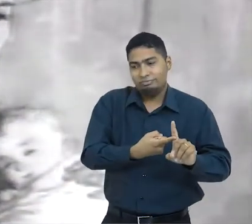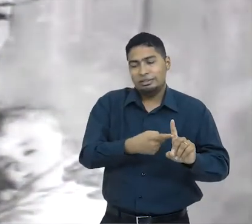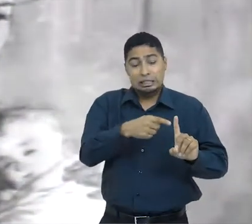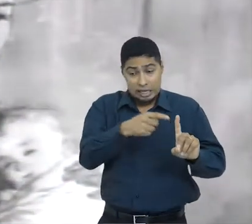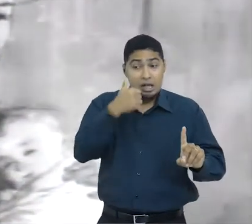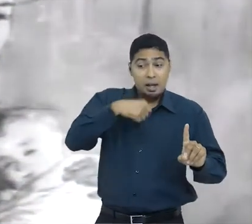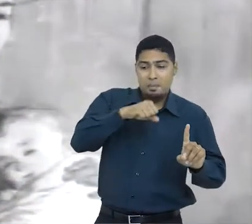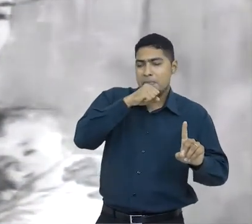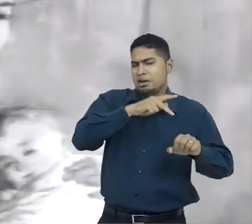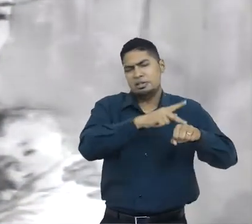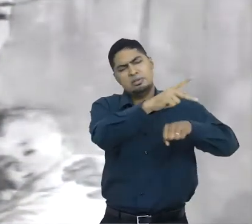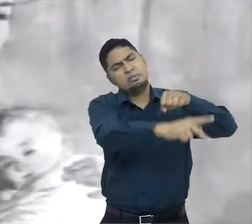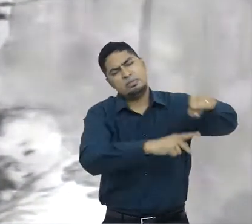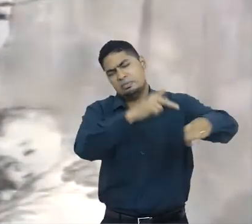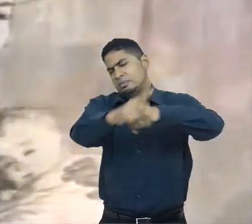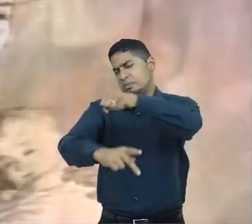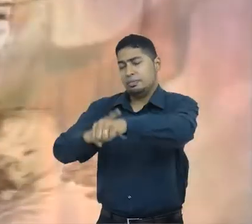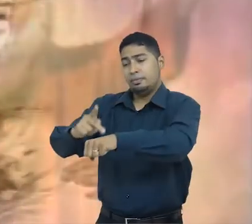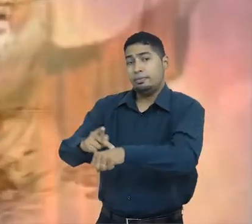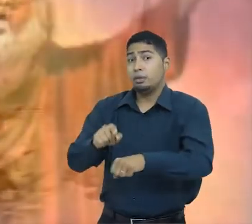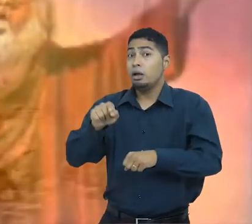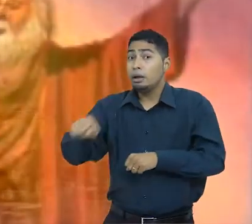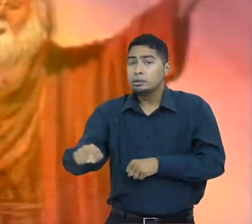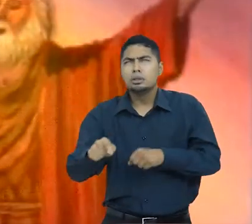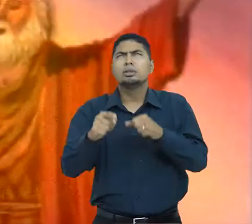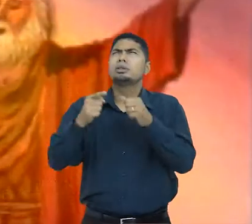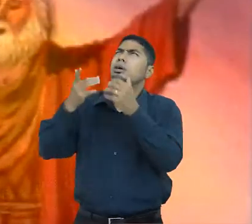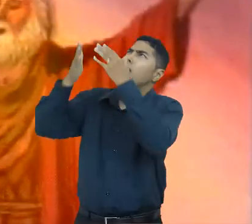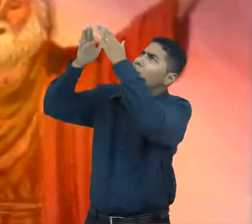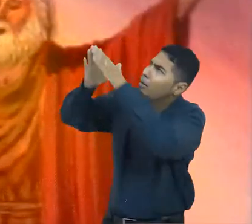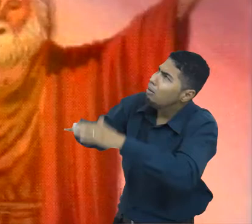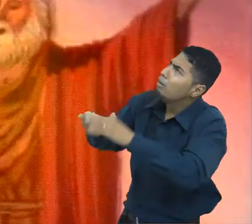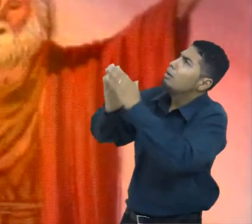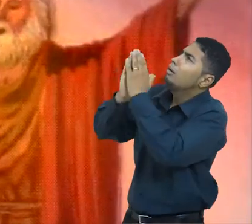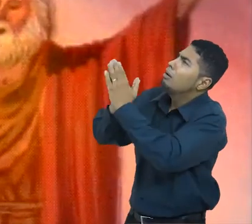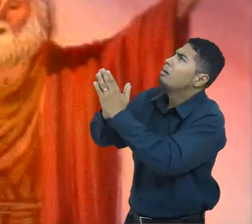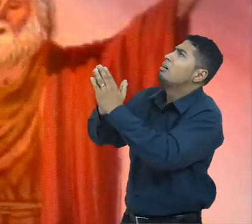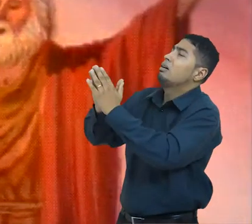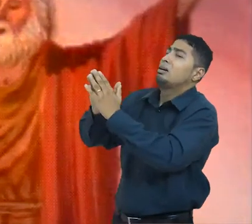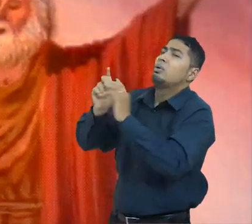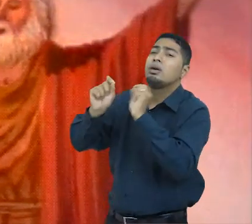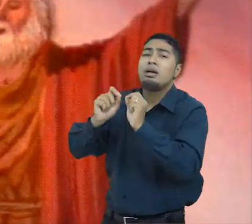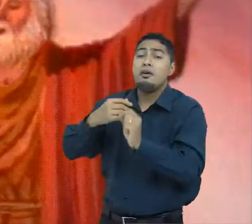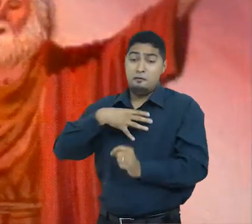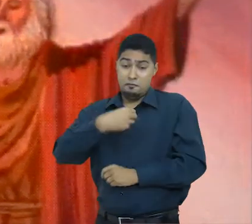nações. Então Abrão implorou ao Senhor: que Ismael viva diante de